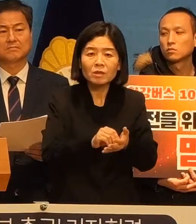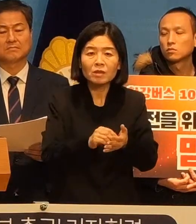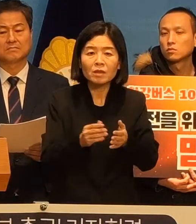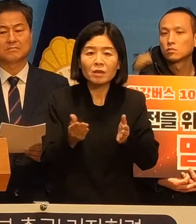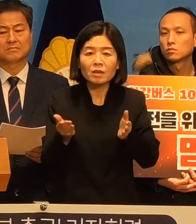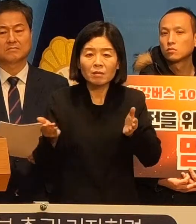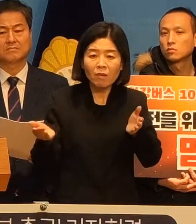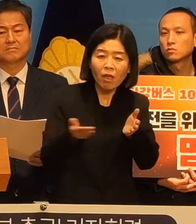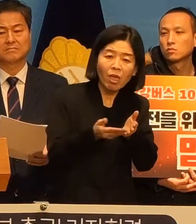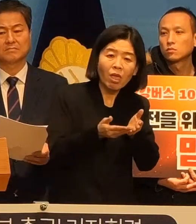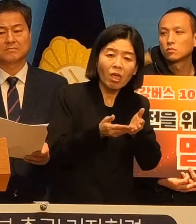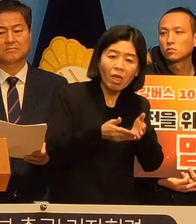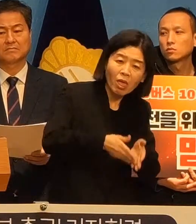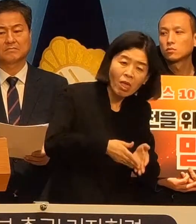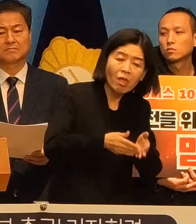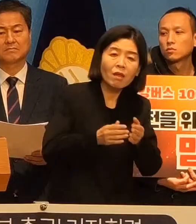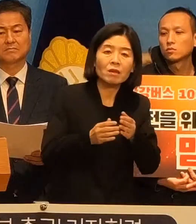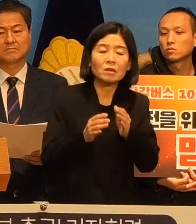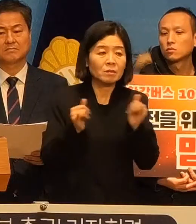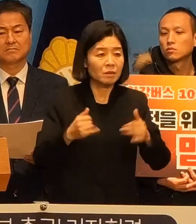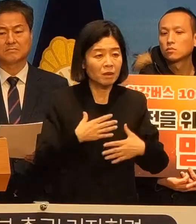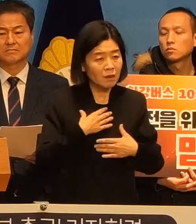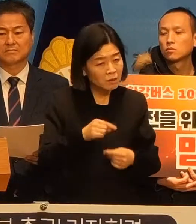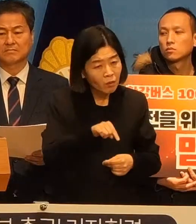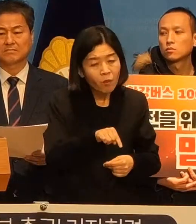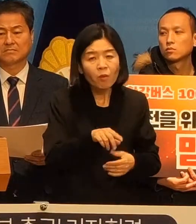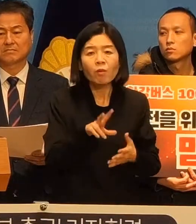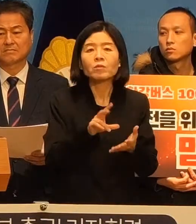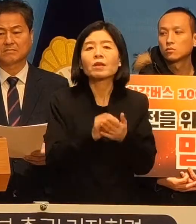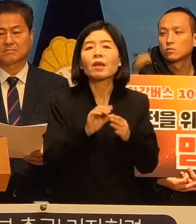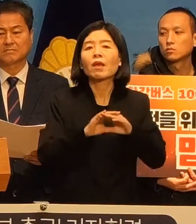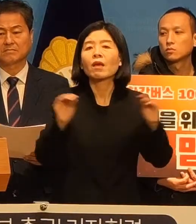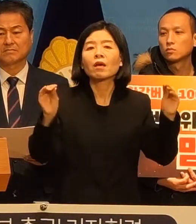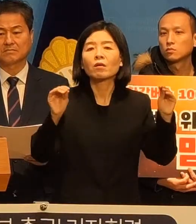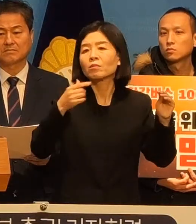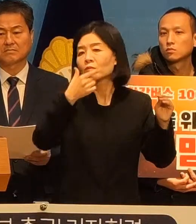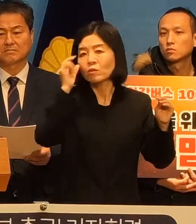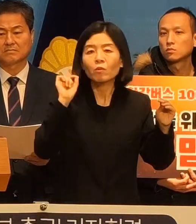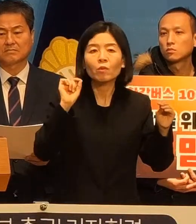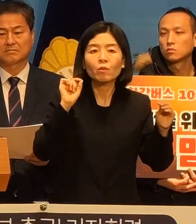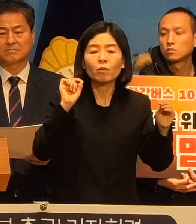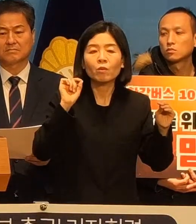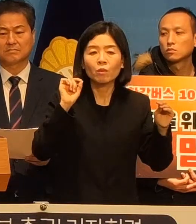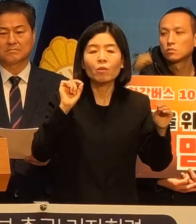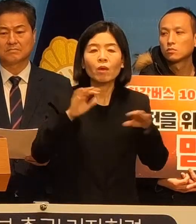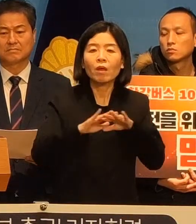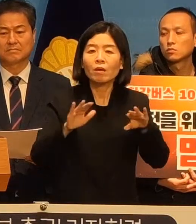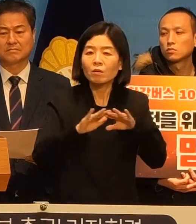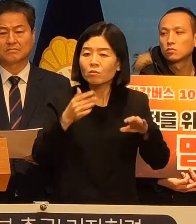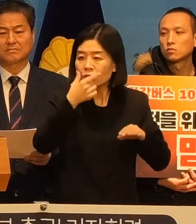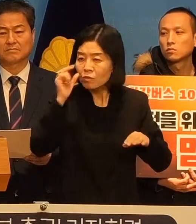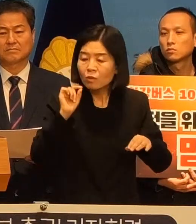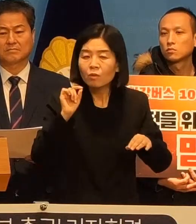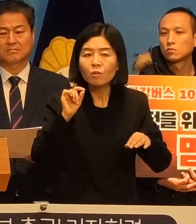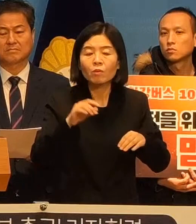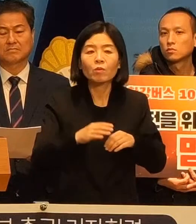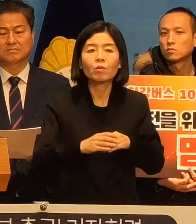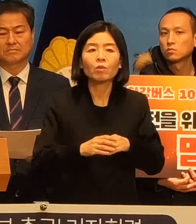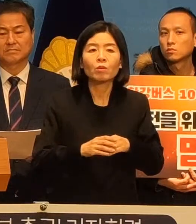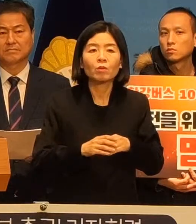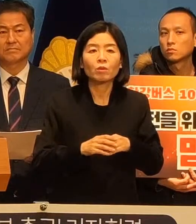한다든지 시민의 안전과 관련해서 근본적으로 대책이 부족하다든지 이런 상태이기 때문에 이것을